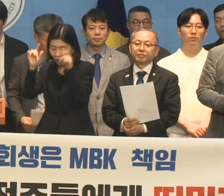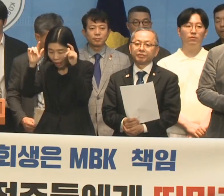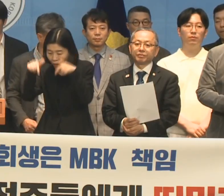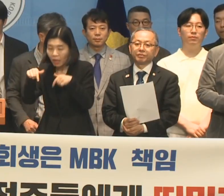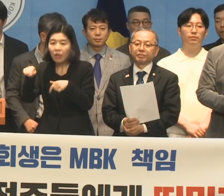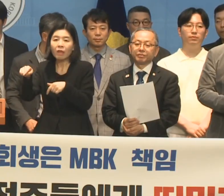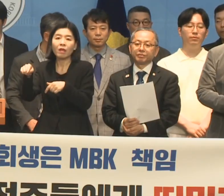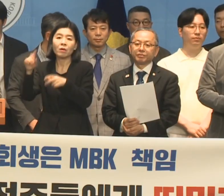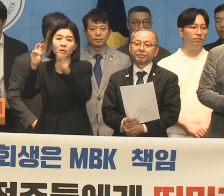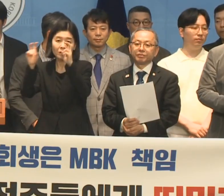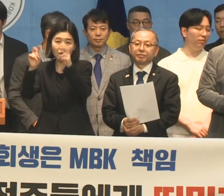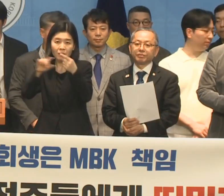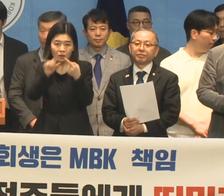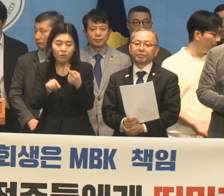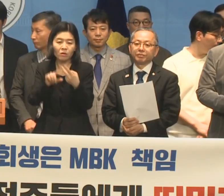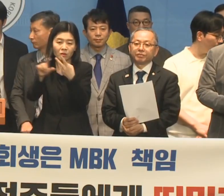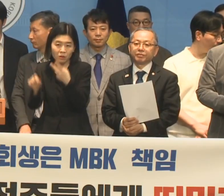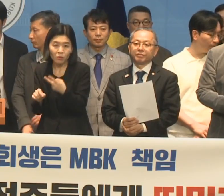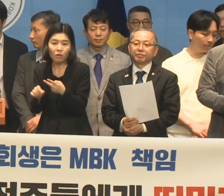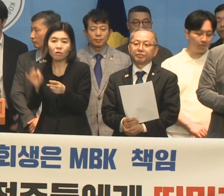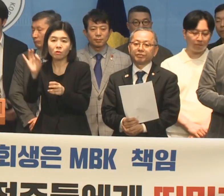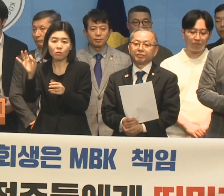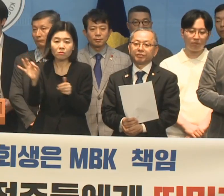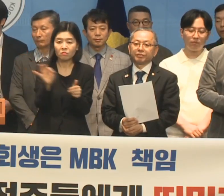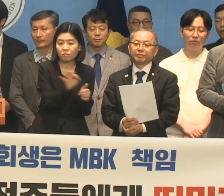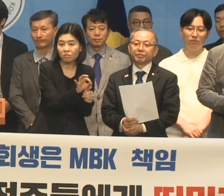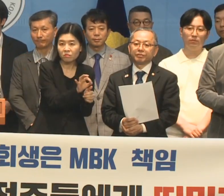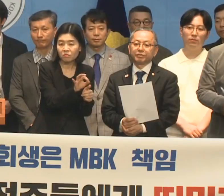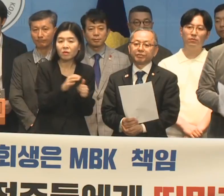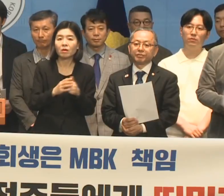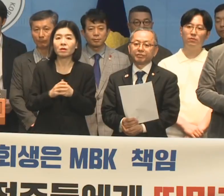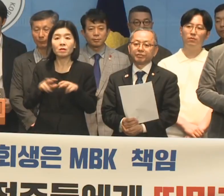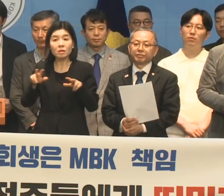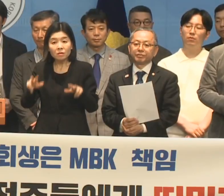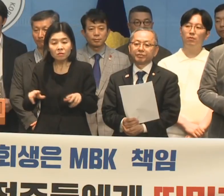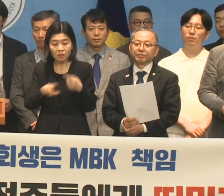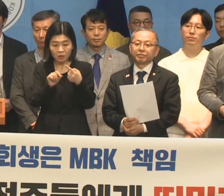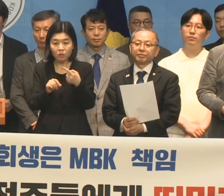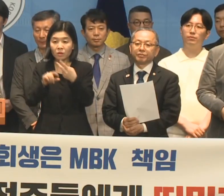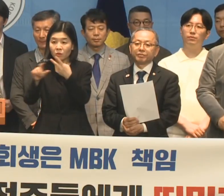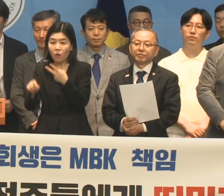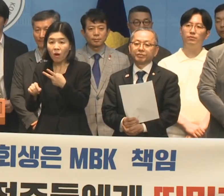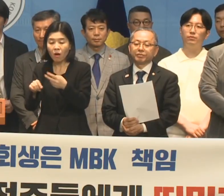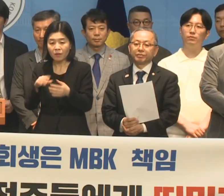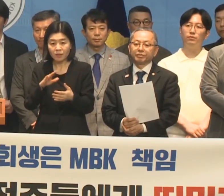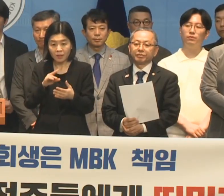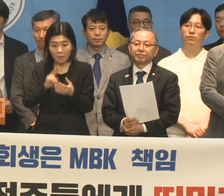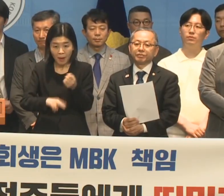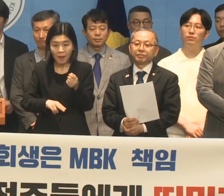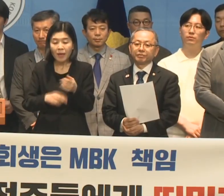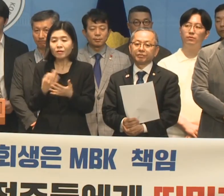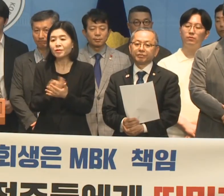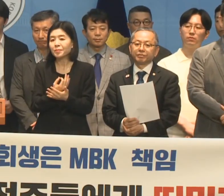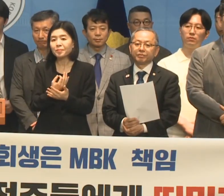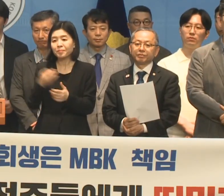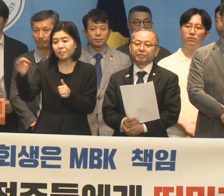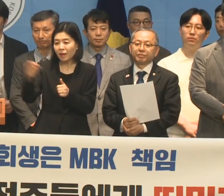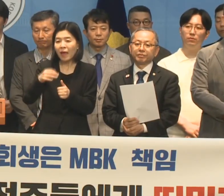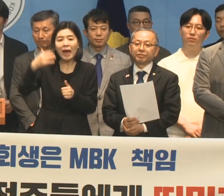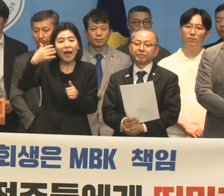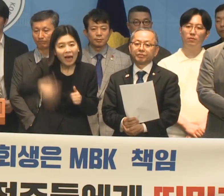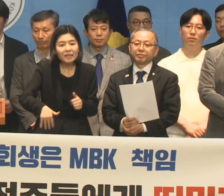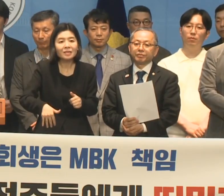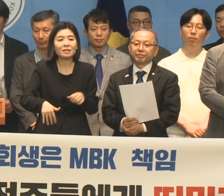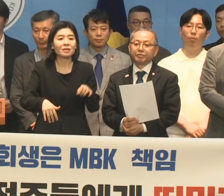1월분과 2월분을 지급하기 시작하였습니다. 지금도 1월분, 2월분의 판매 대금을 지급받지 못한